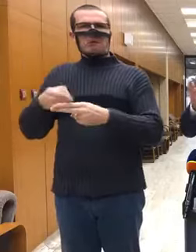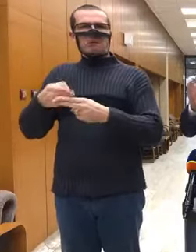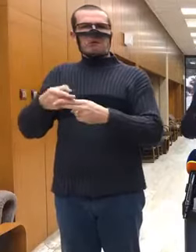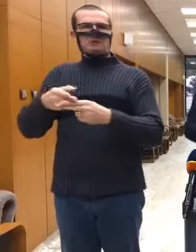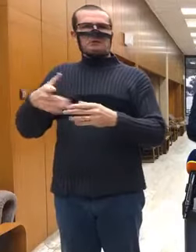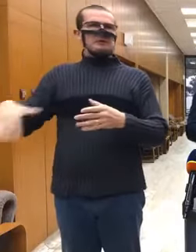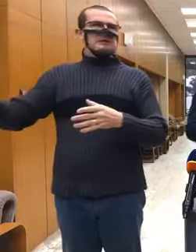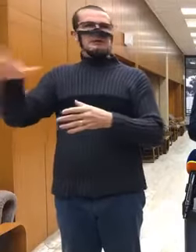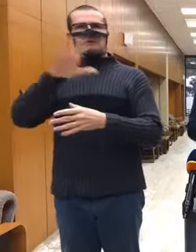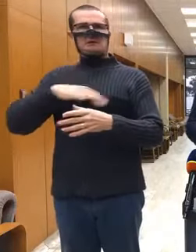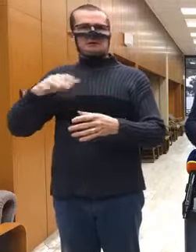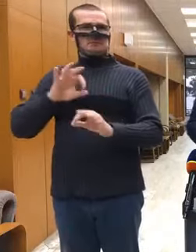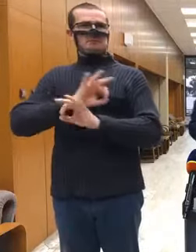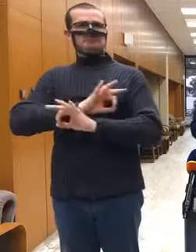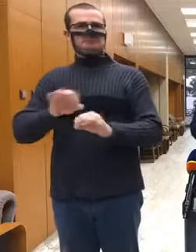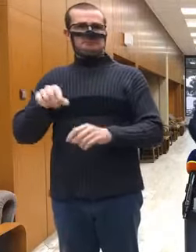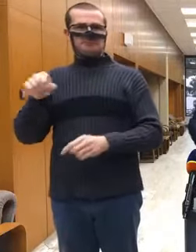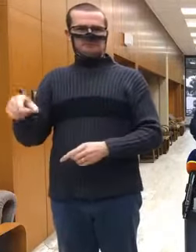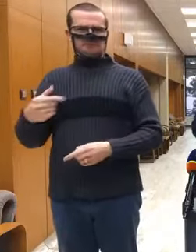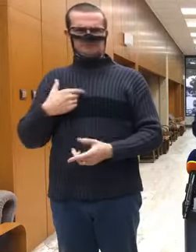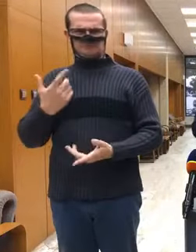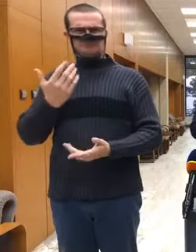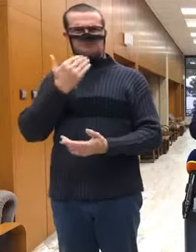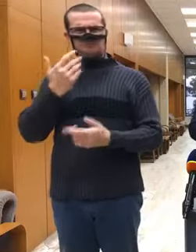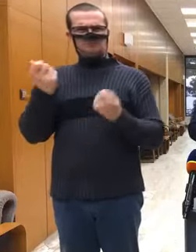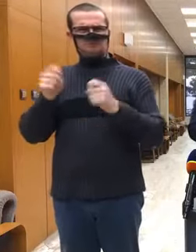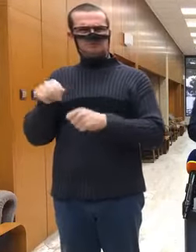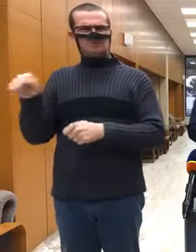neviem aké obdobie, to nemá fakt žiaden zmysel.